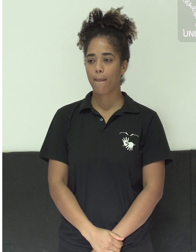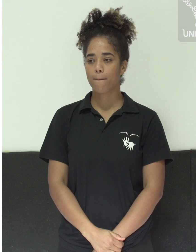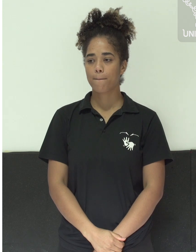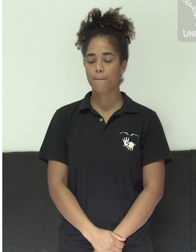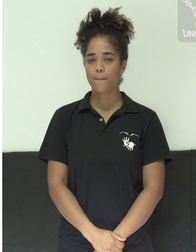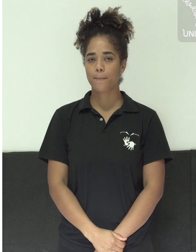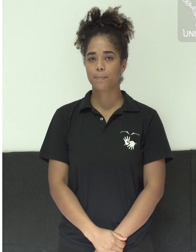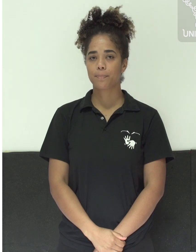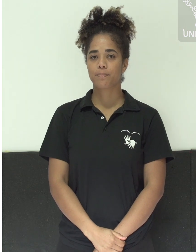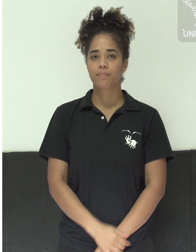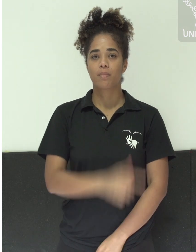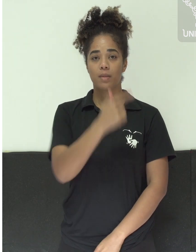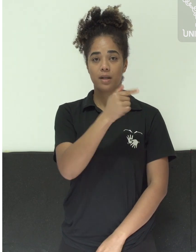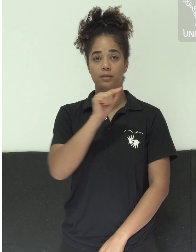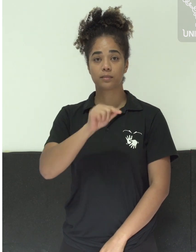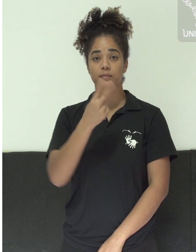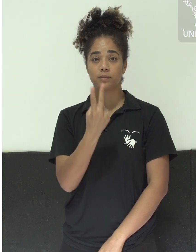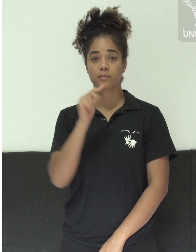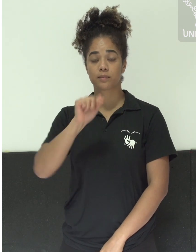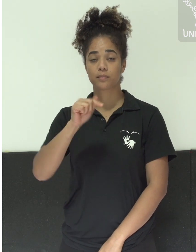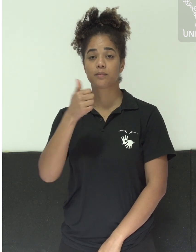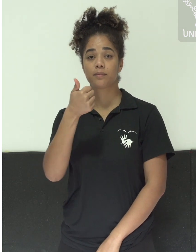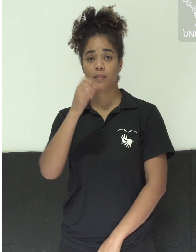Sete ponto 2.10